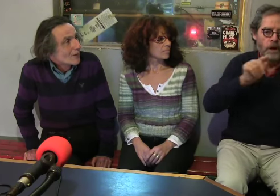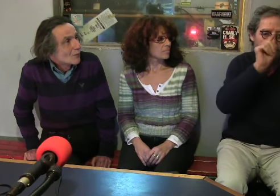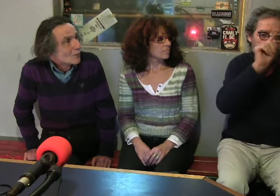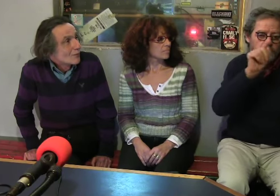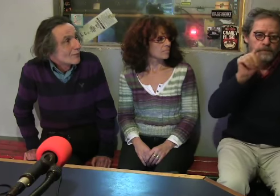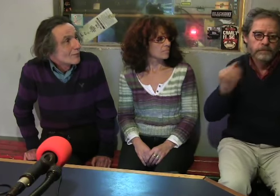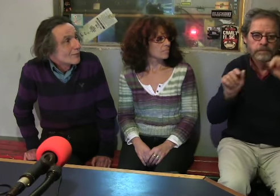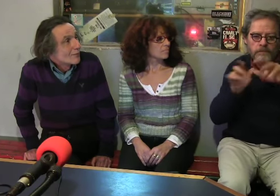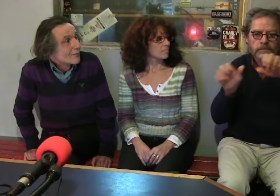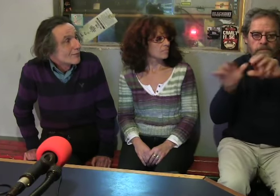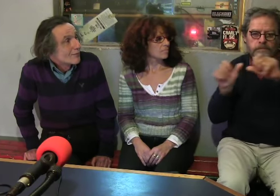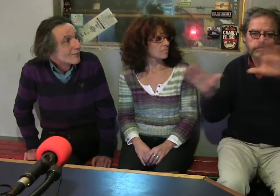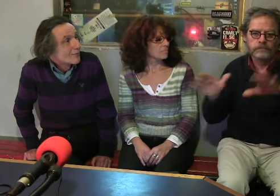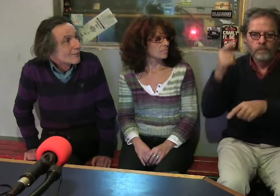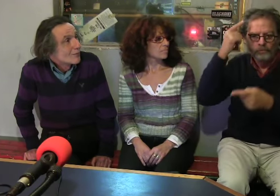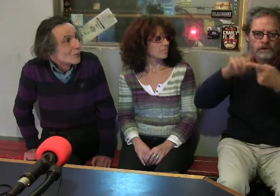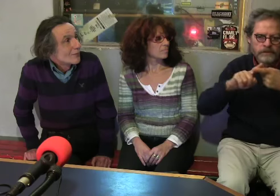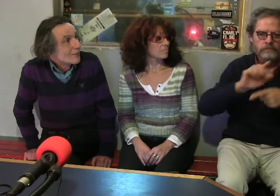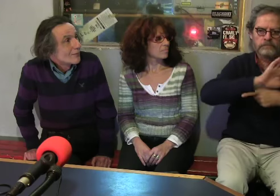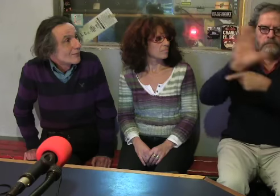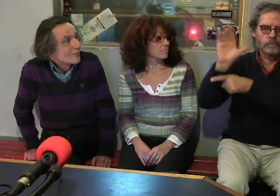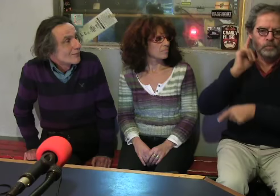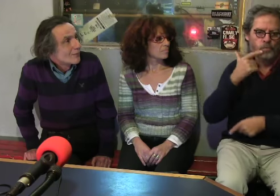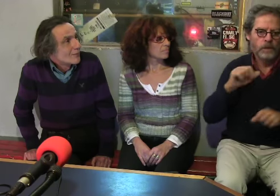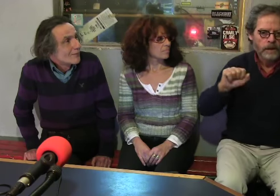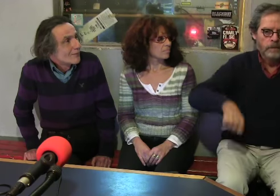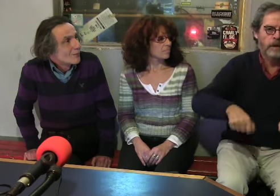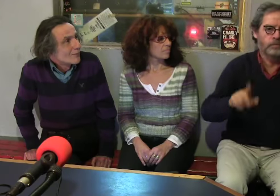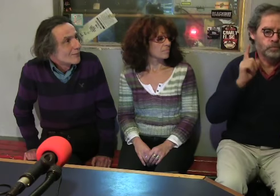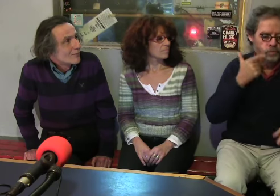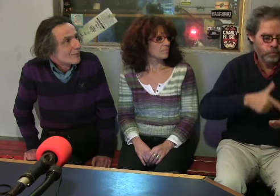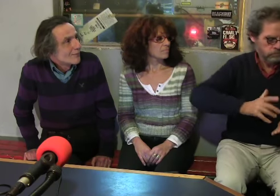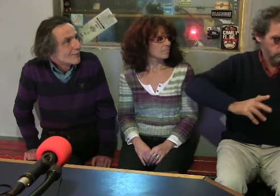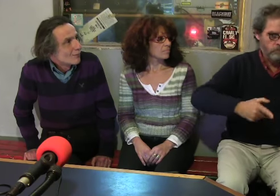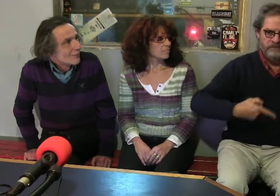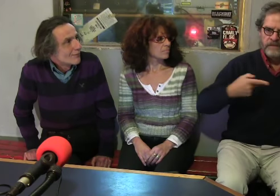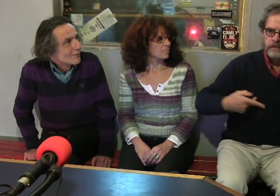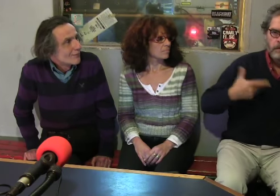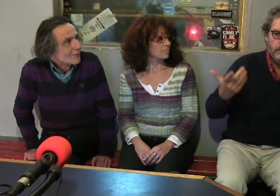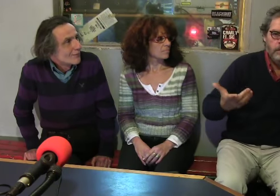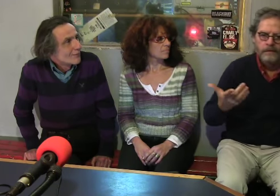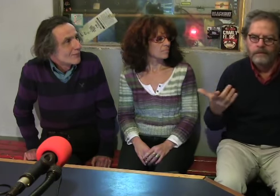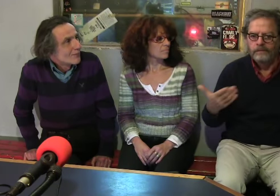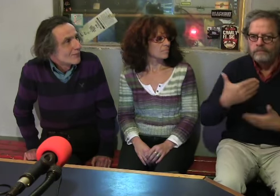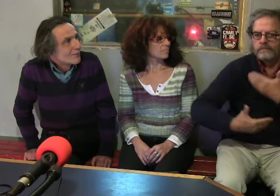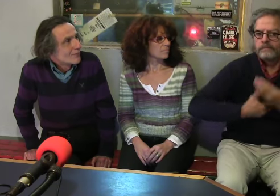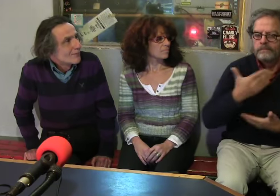notre histoire, et aussi pour, sur le parcours, sensibiliser les gens aux capacités des sourds. Nous sommes vivants, nous